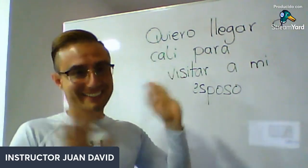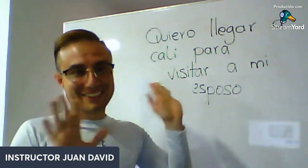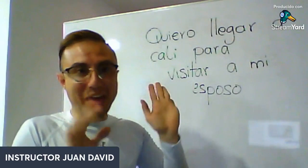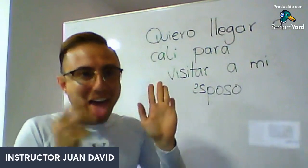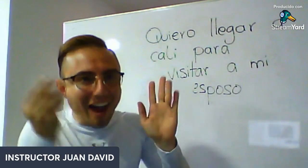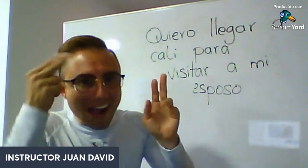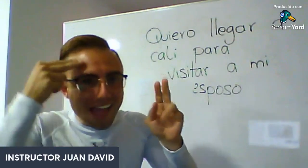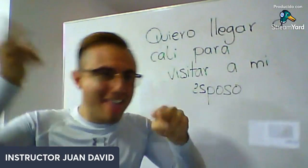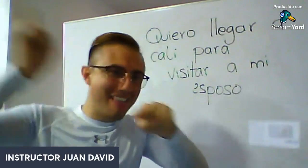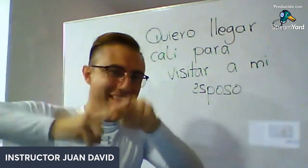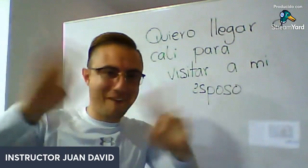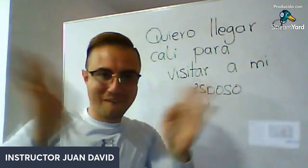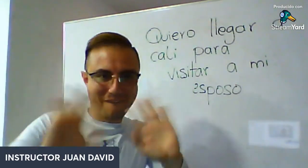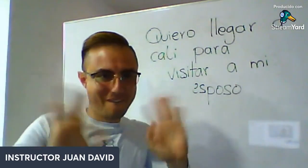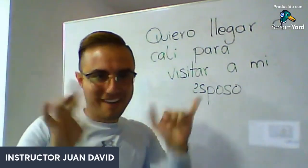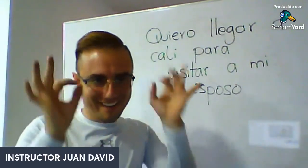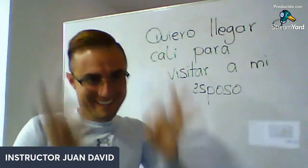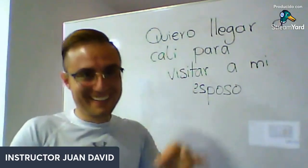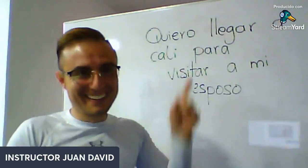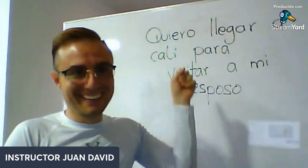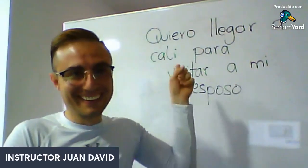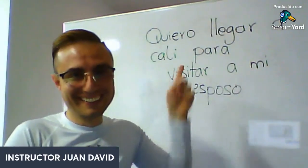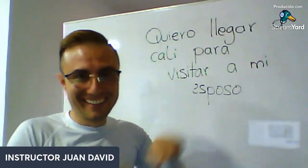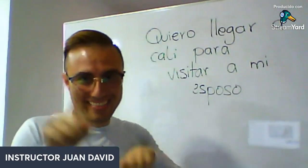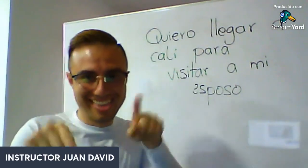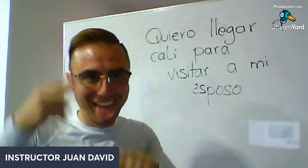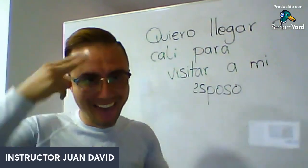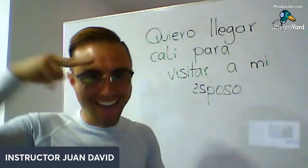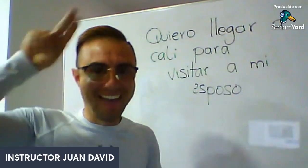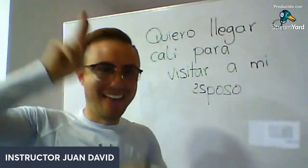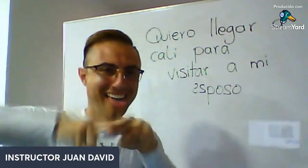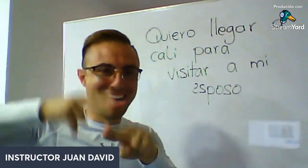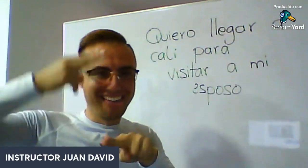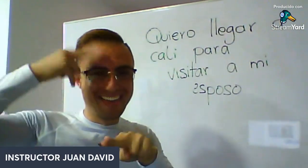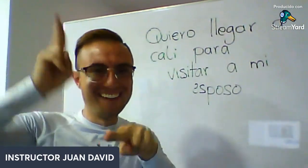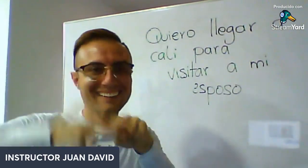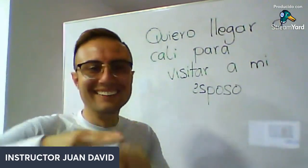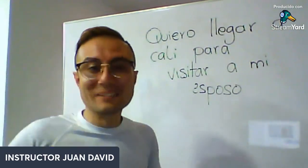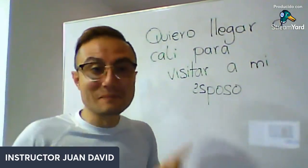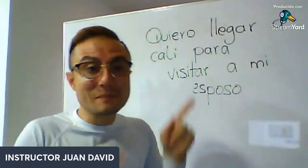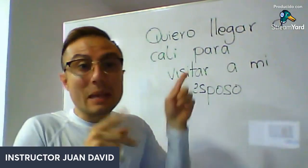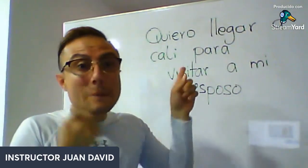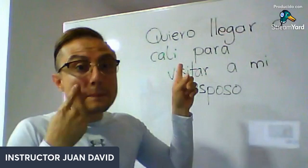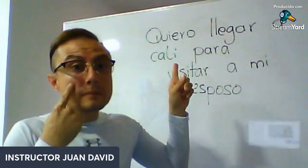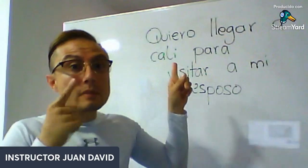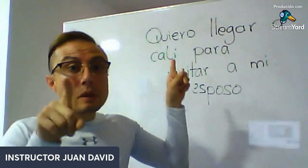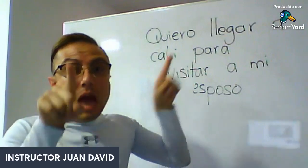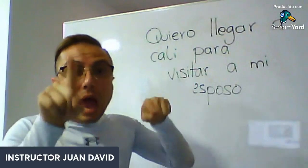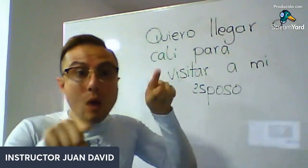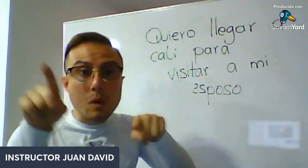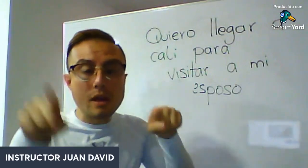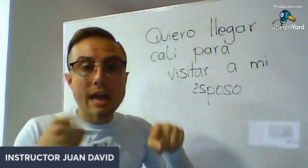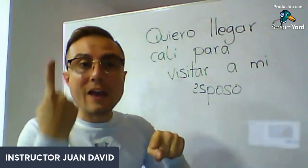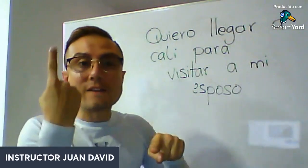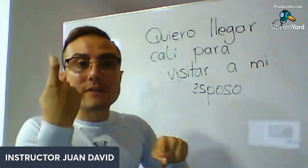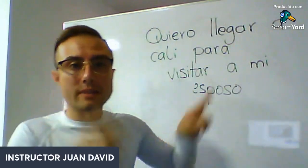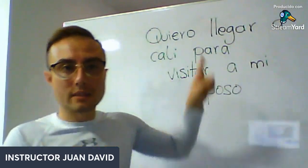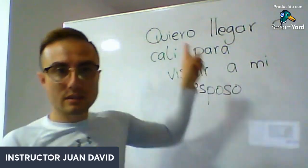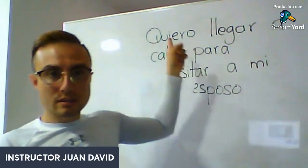buena que llenaron mal interpretaciones de ustedes mismos que le han estado añadiendo información bueno